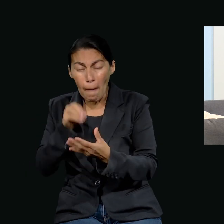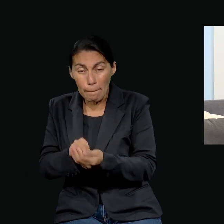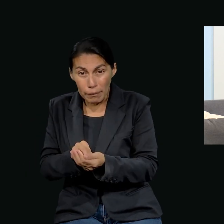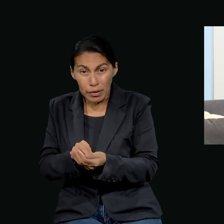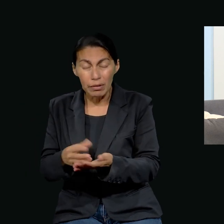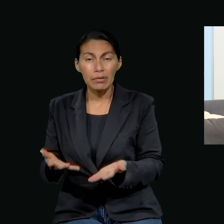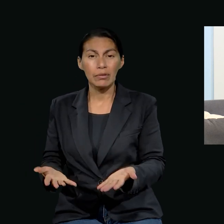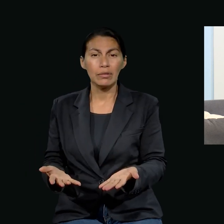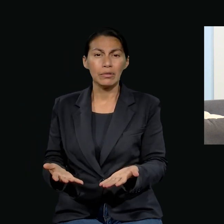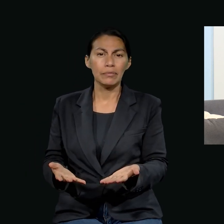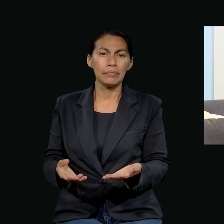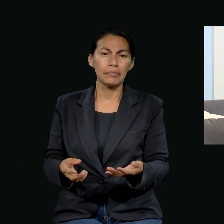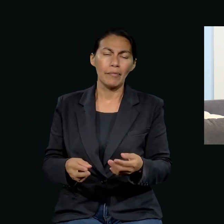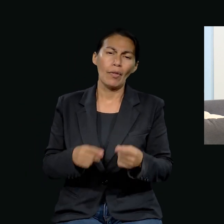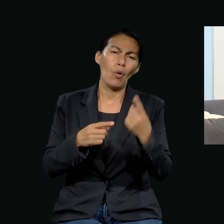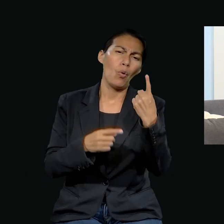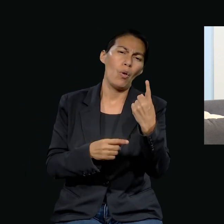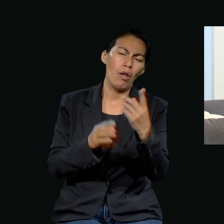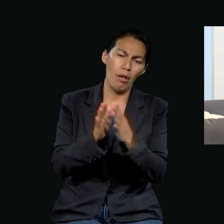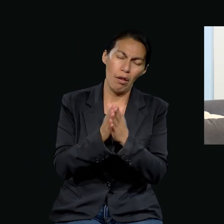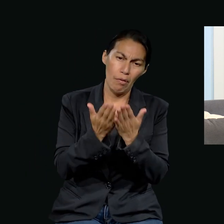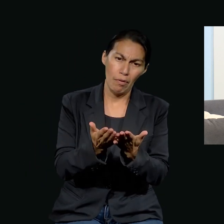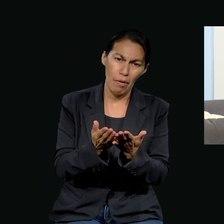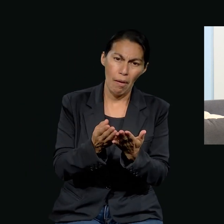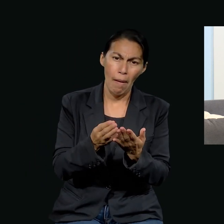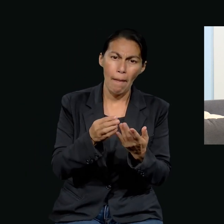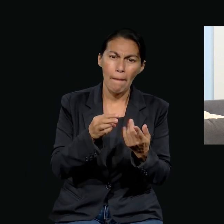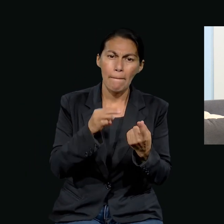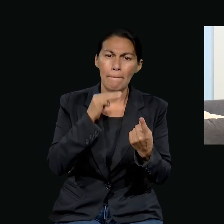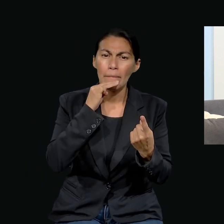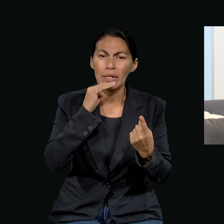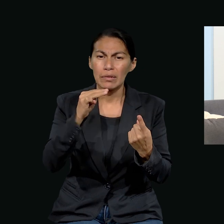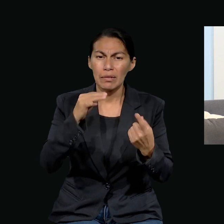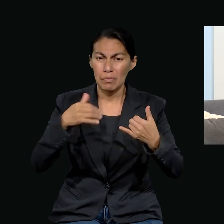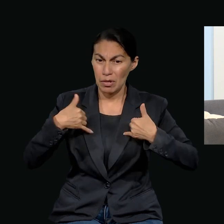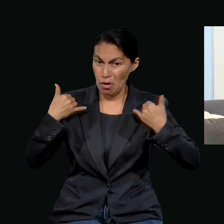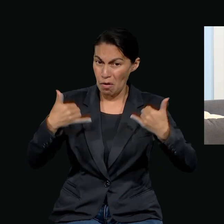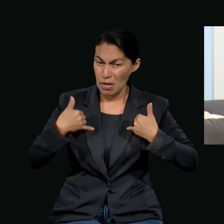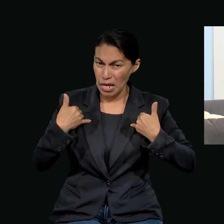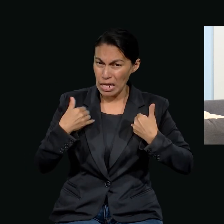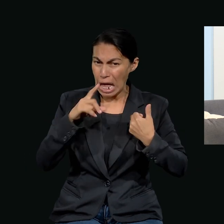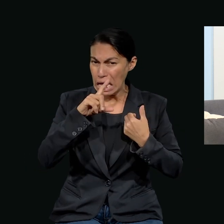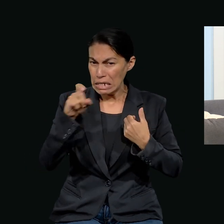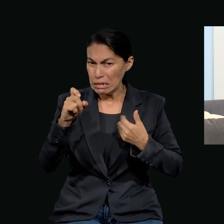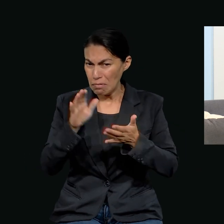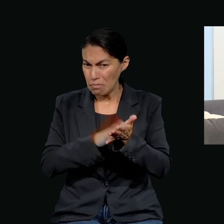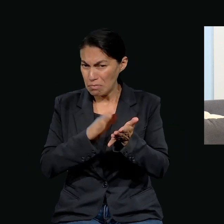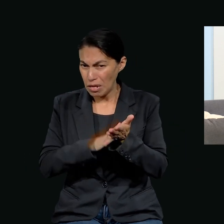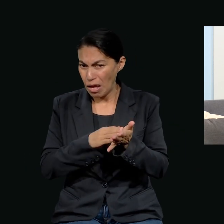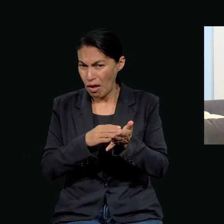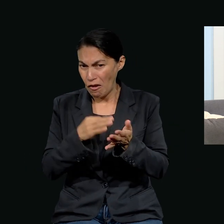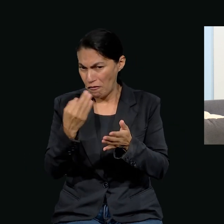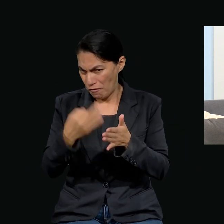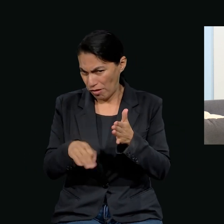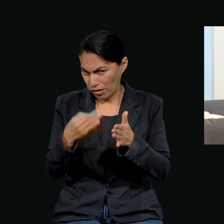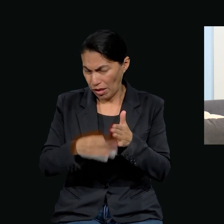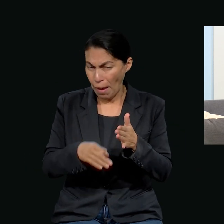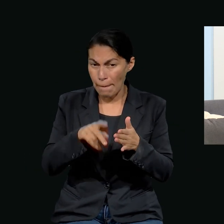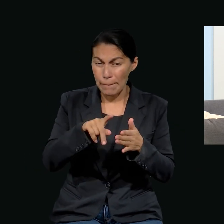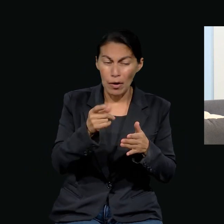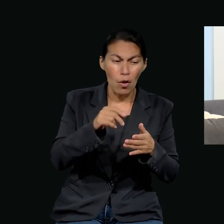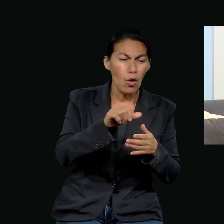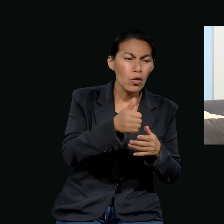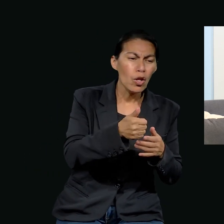Bueno, en cuanto a mensaje para los jóvenes, les faltaron las últimas 100 páginas, pero Joyas de los Testimonios tomó dos, Joyas de los Testimonios tomó tres,